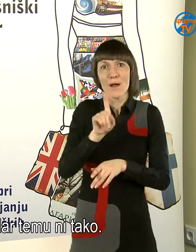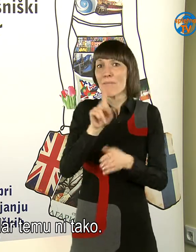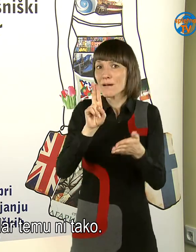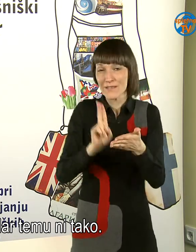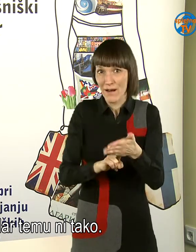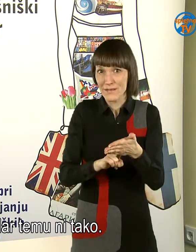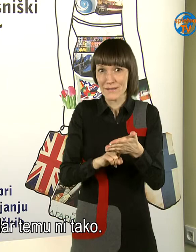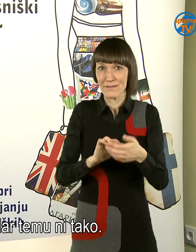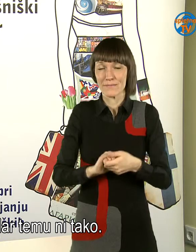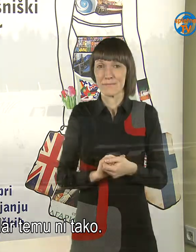tako.